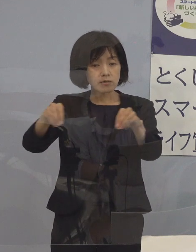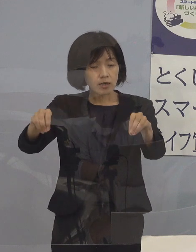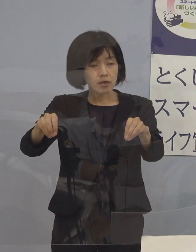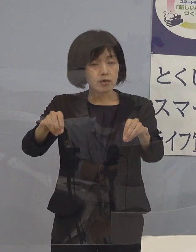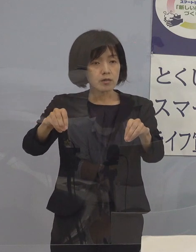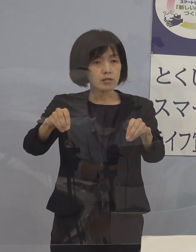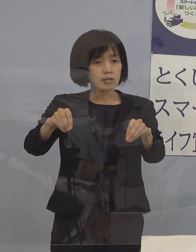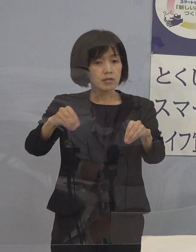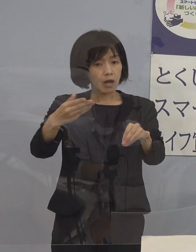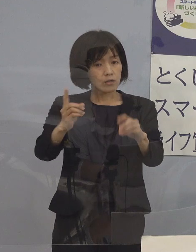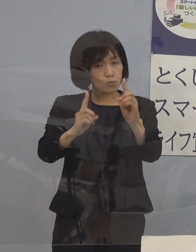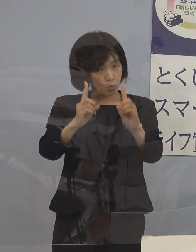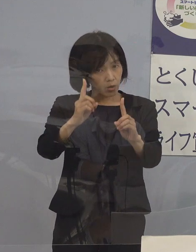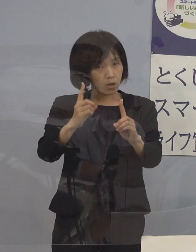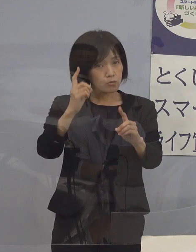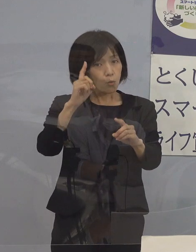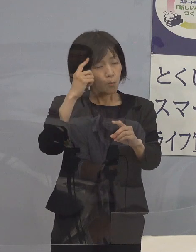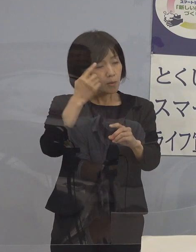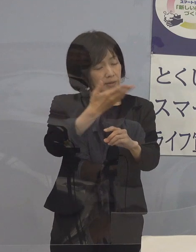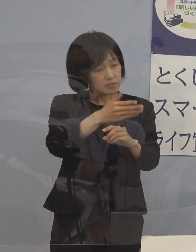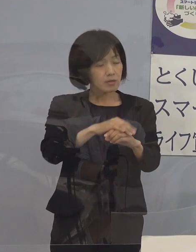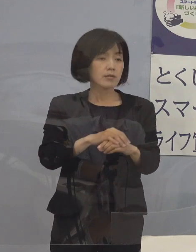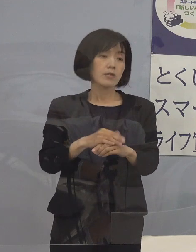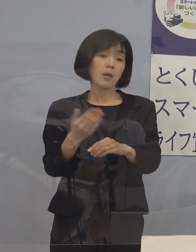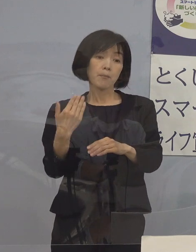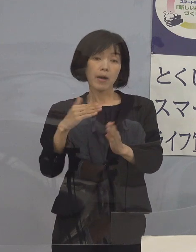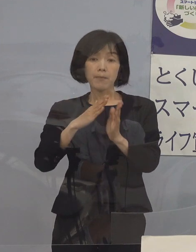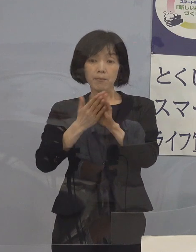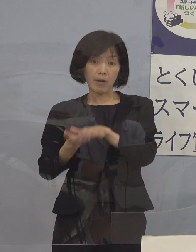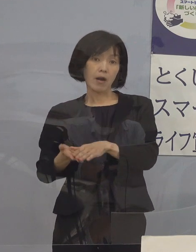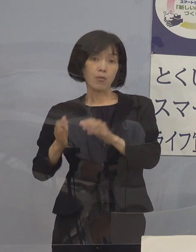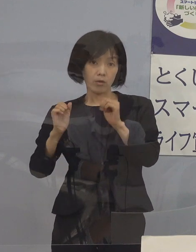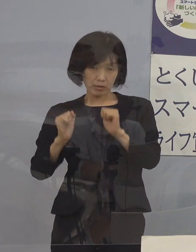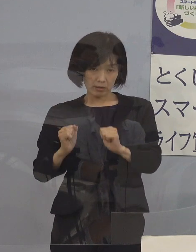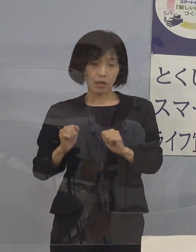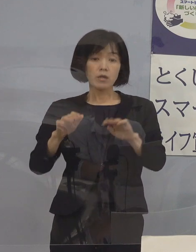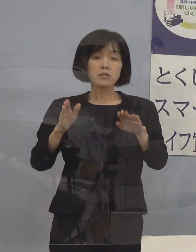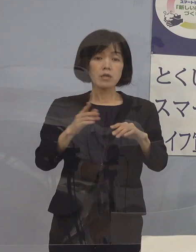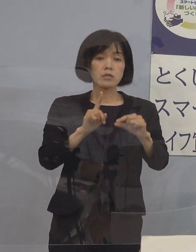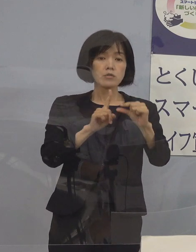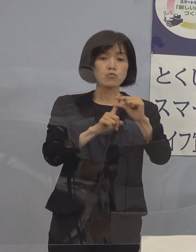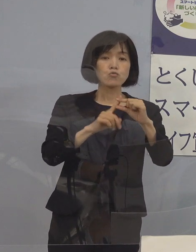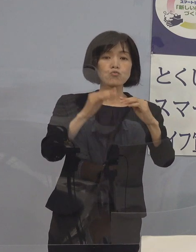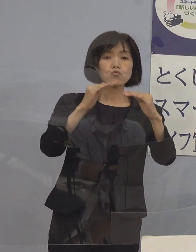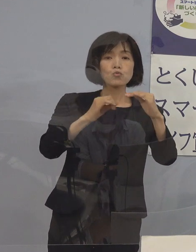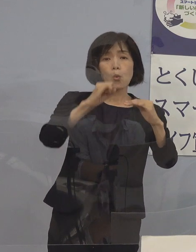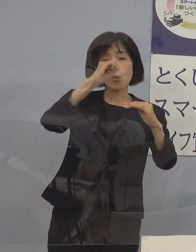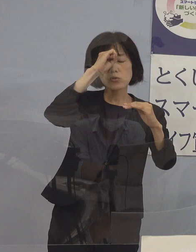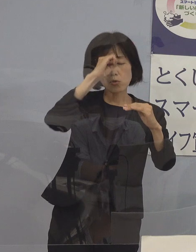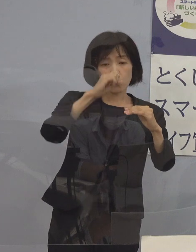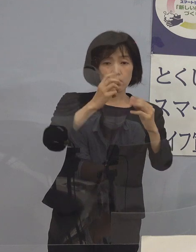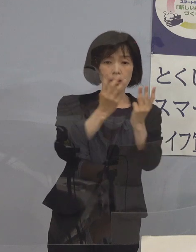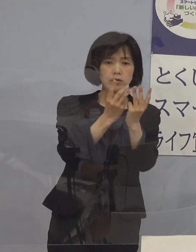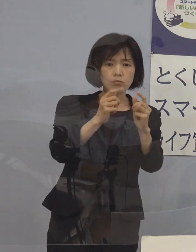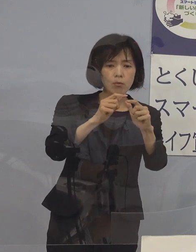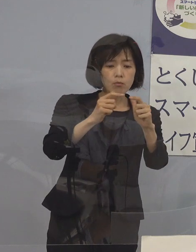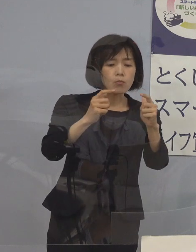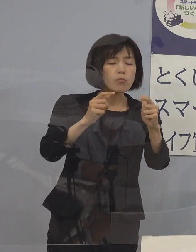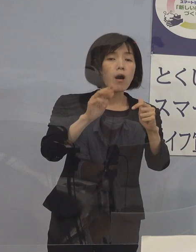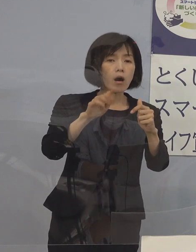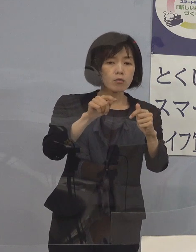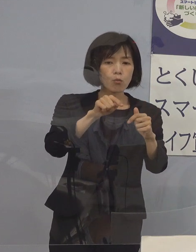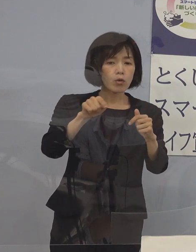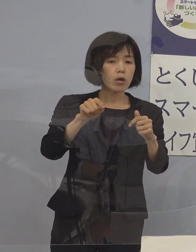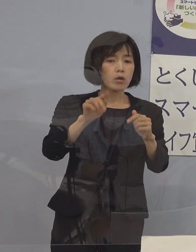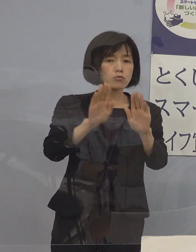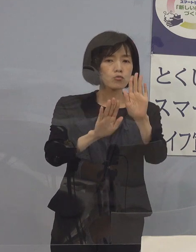先日、亡くなった方が出られたりとかですね、最近では中等症の方も、はい、多くなっているようなんですが、この状況についてどう